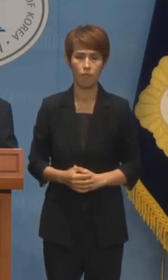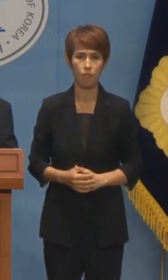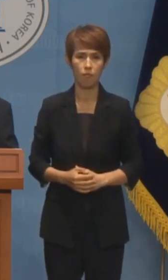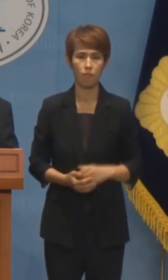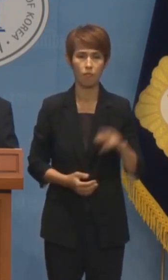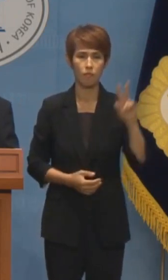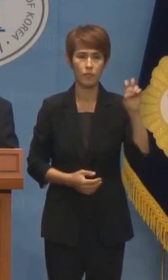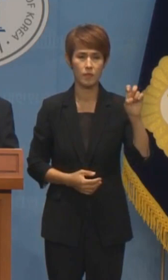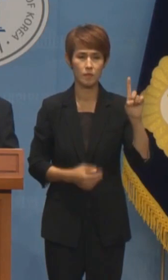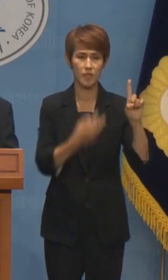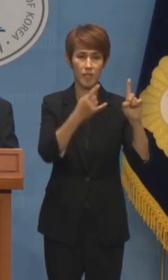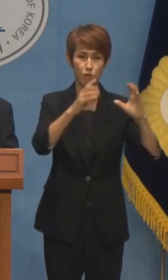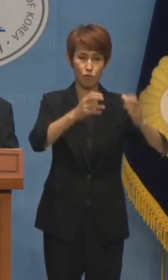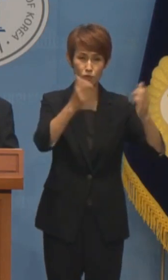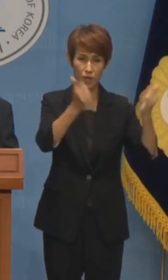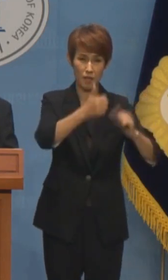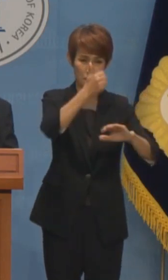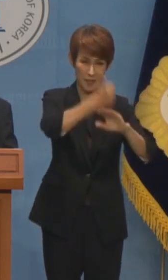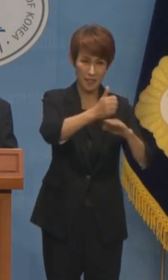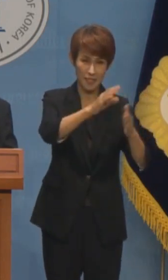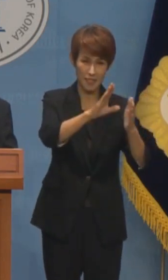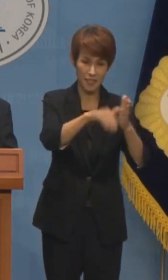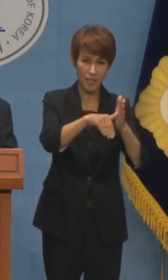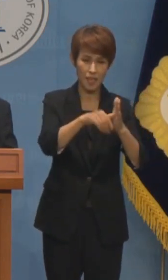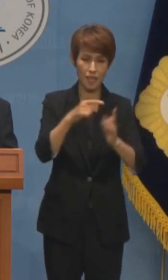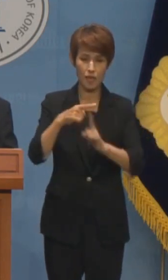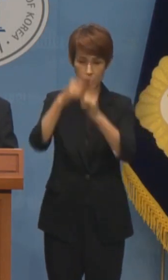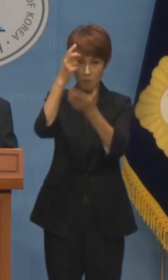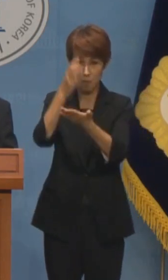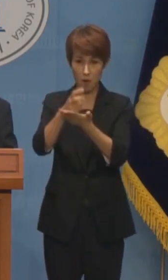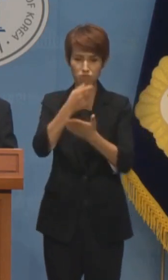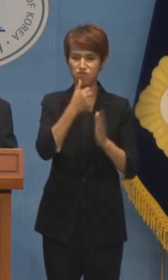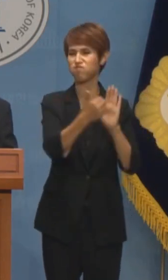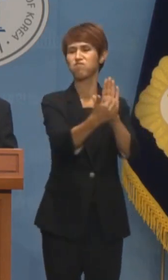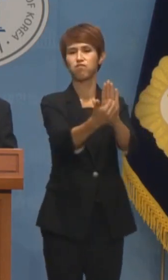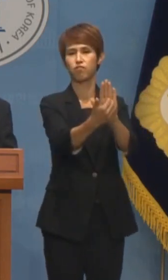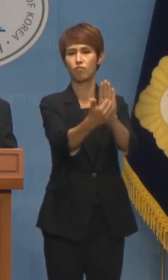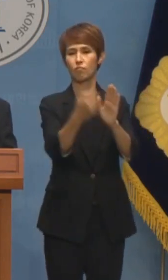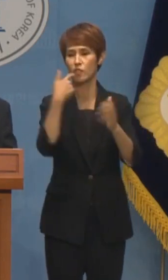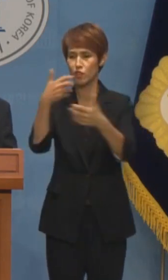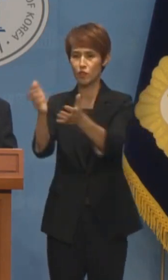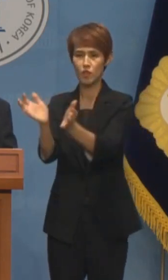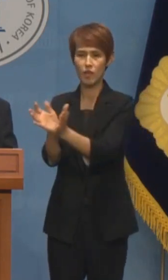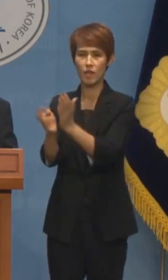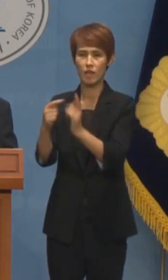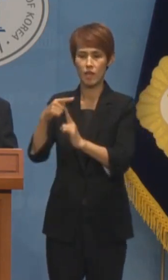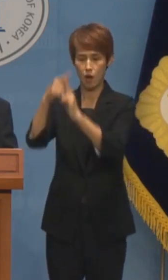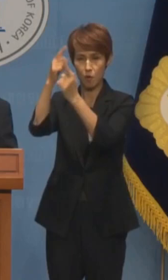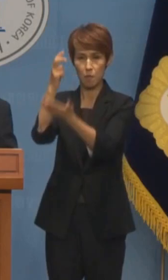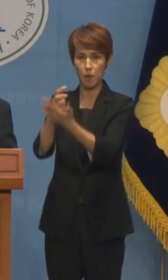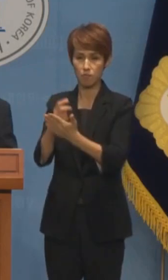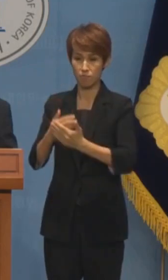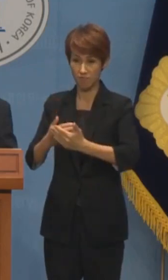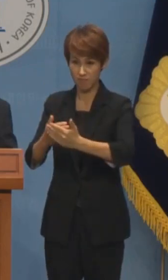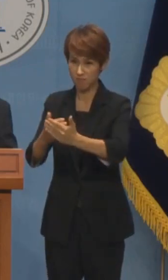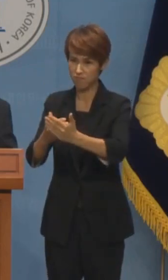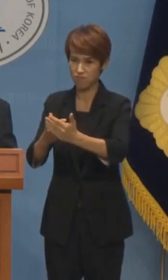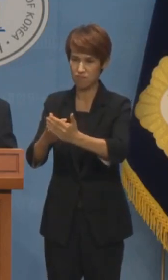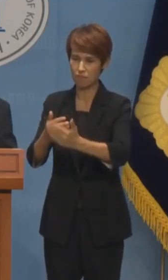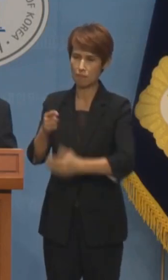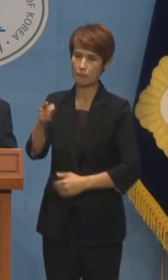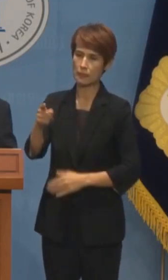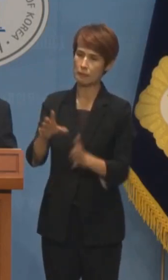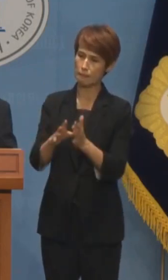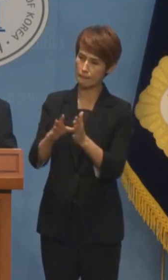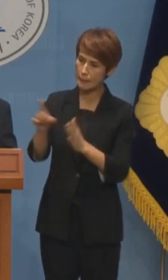국회 말 간호법에 대해 거부권을 행사하고 민주당의 간호법 재추진을 입법 퇴로하며